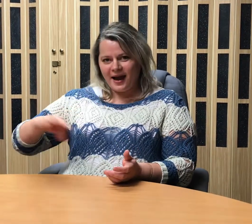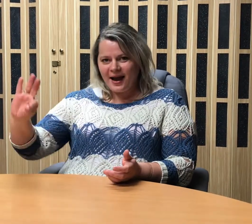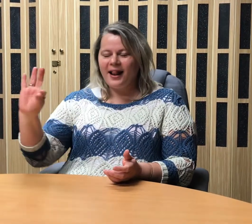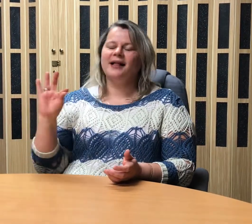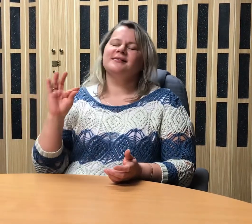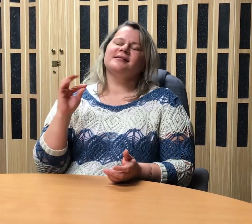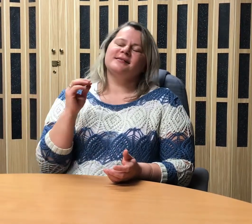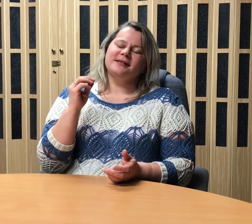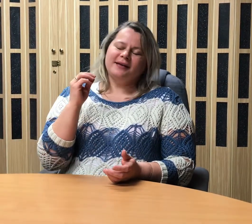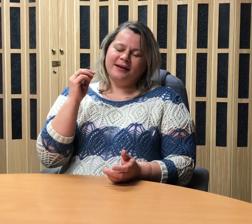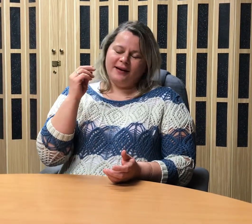Man ir dēls